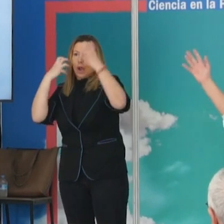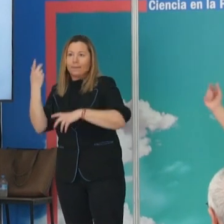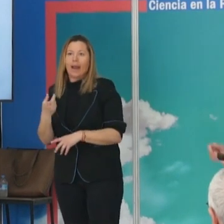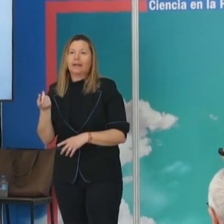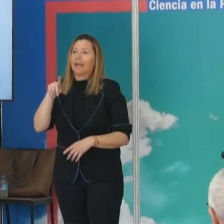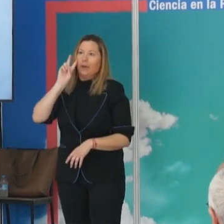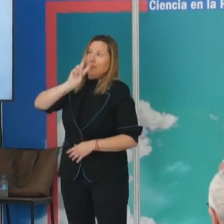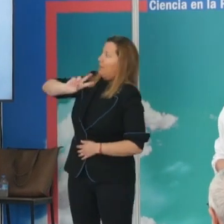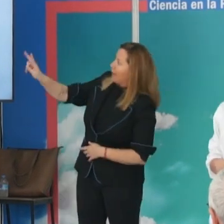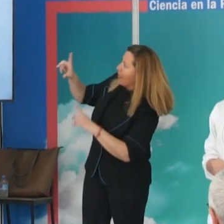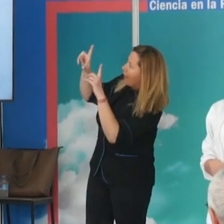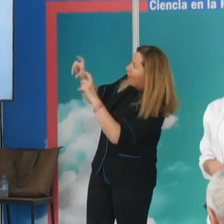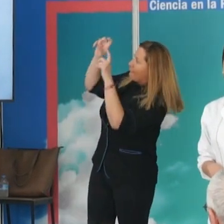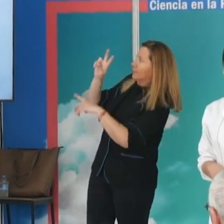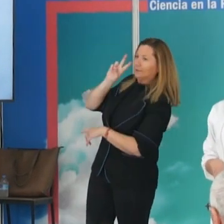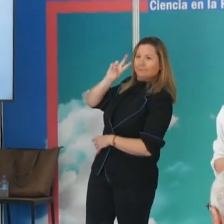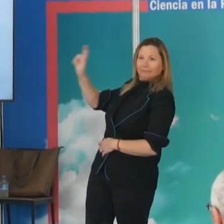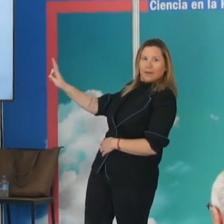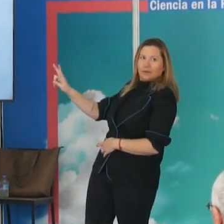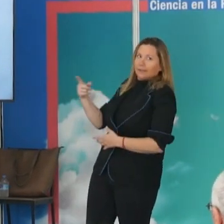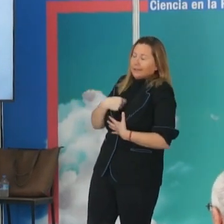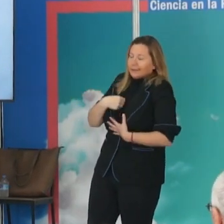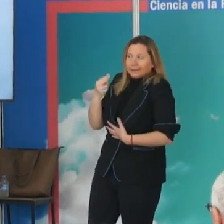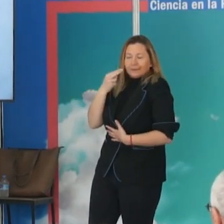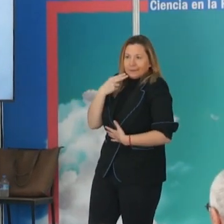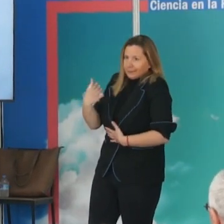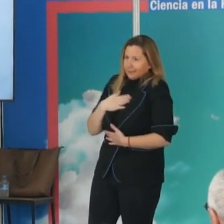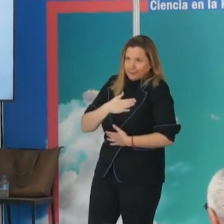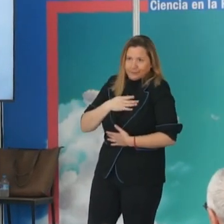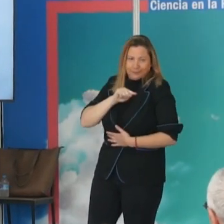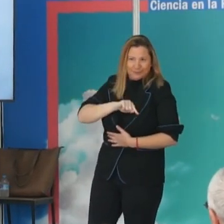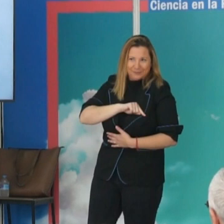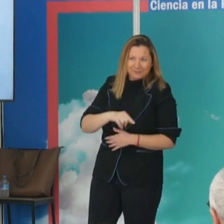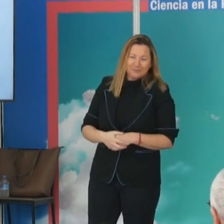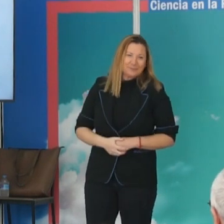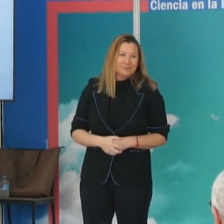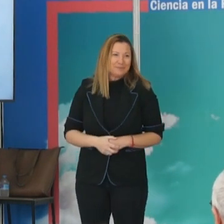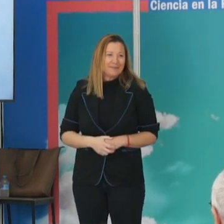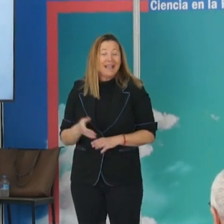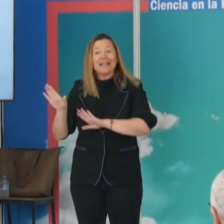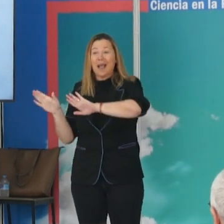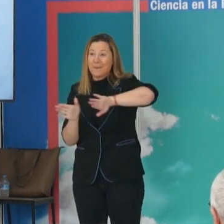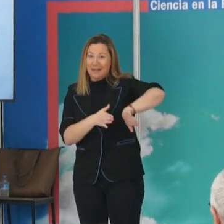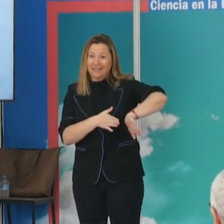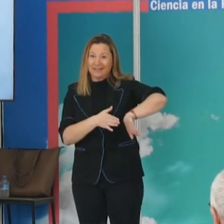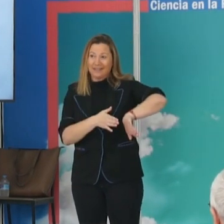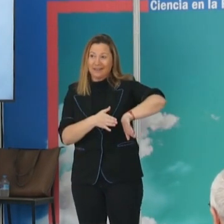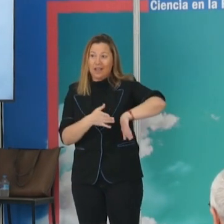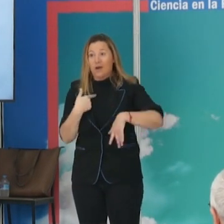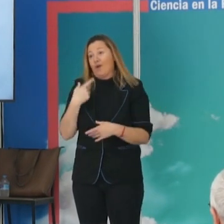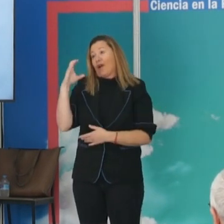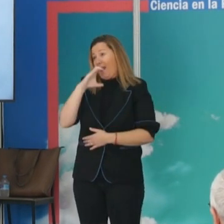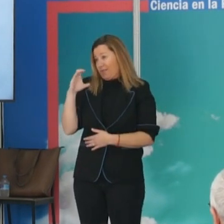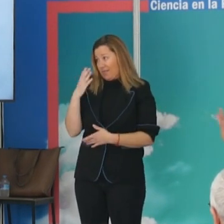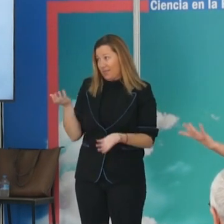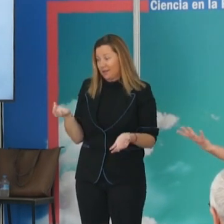foto a mí me resulta aterradora, ¿no? Por otra parte, tenemos lo que siempre pasa con la ciencia,